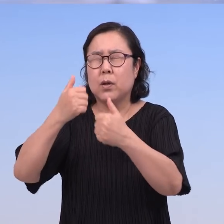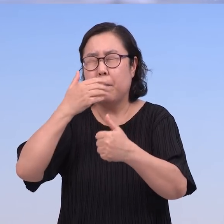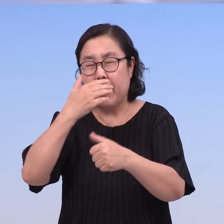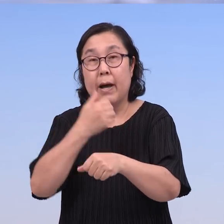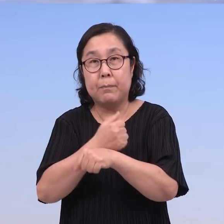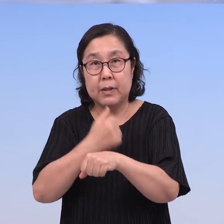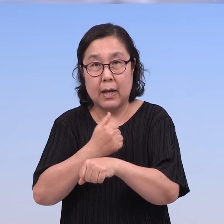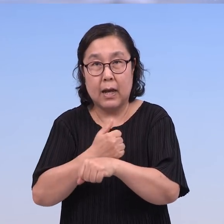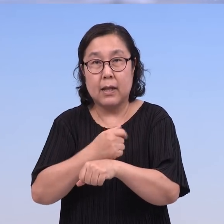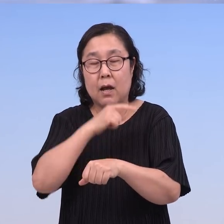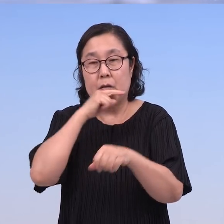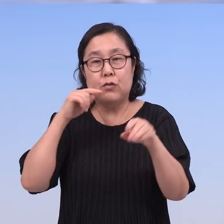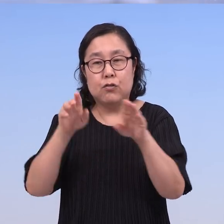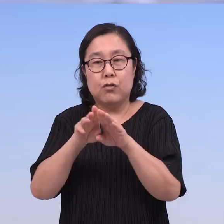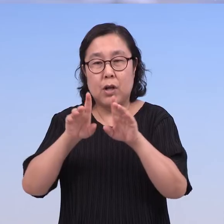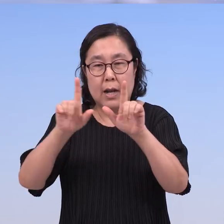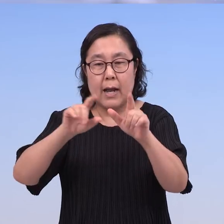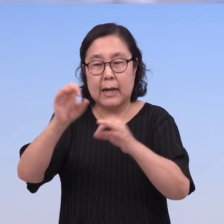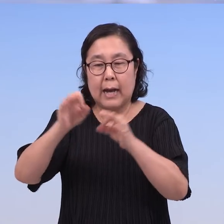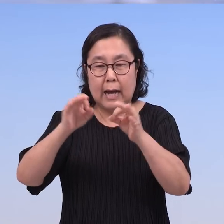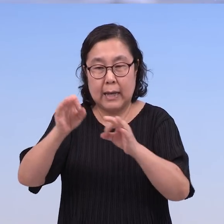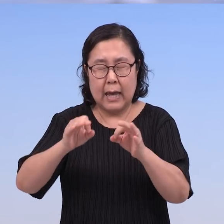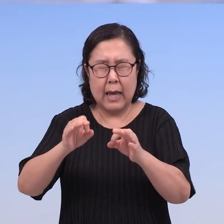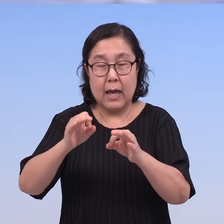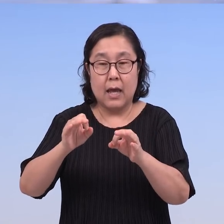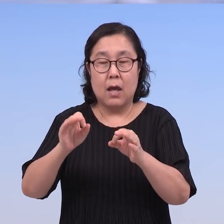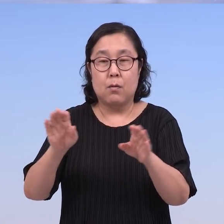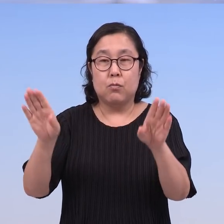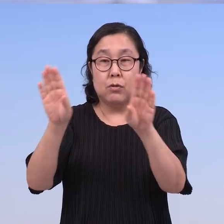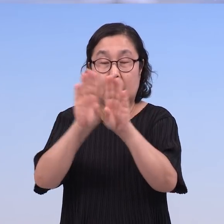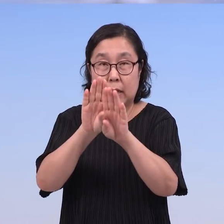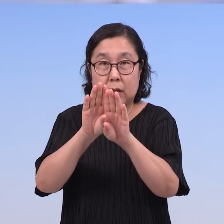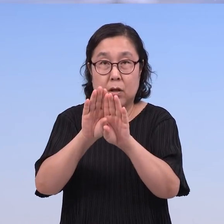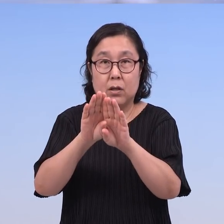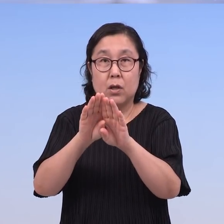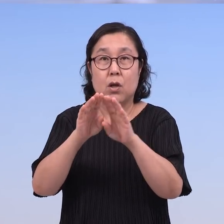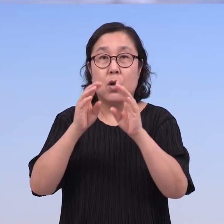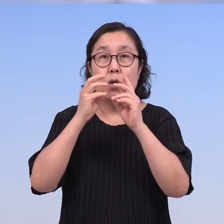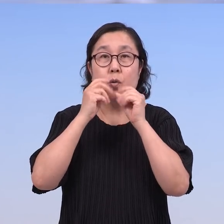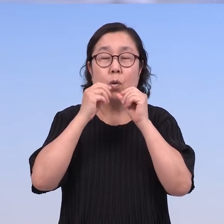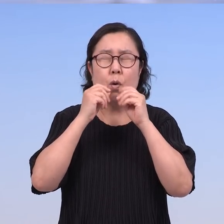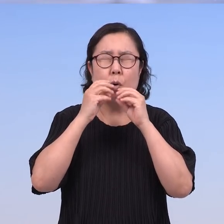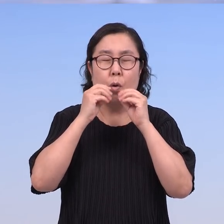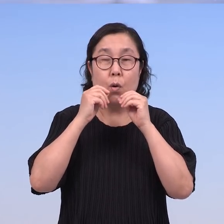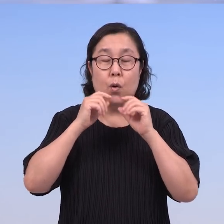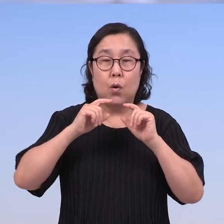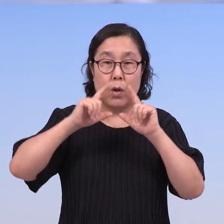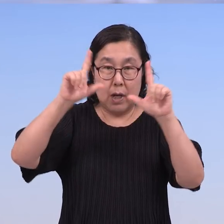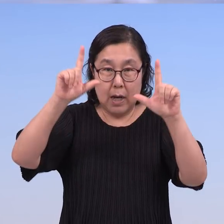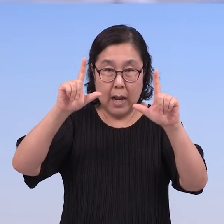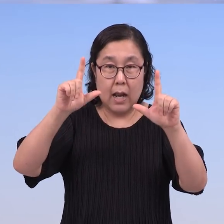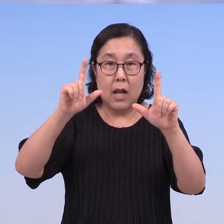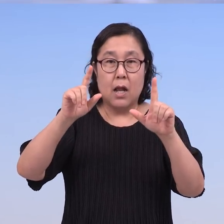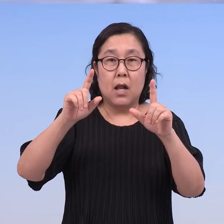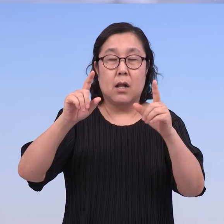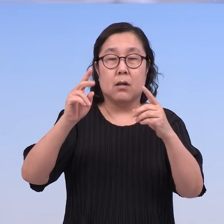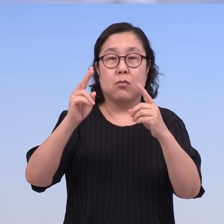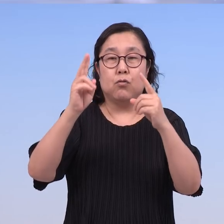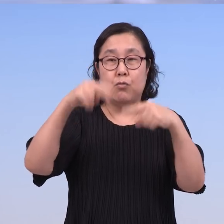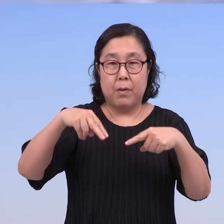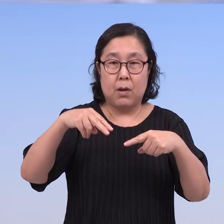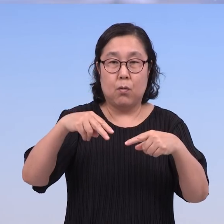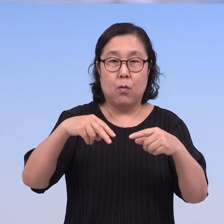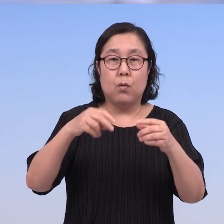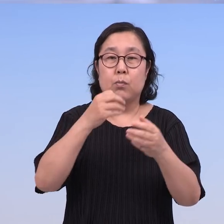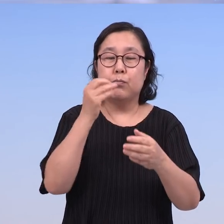문 닫았더니 토요일날 매상이 2배 올라가지고 그거 간증을 하고 있으면은, 그러면 주일날 가게 문 닫았다가 망한 그 사람들은